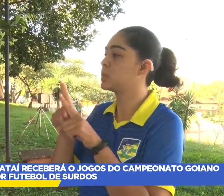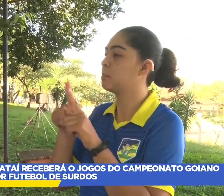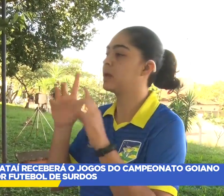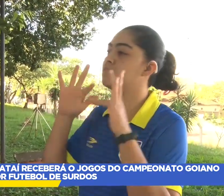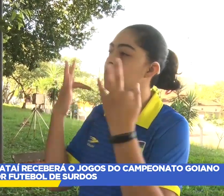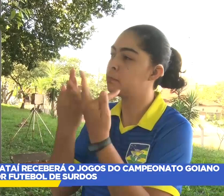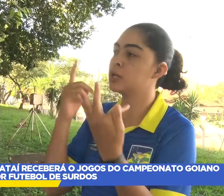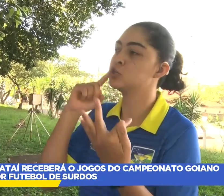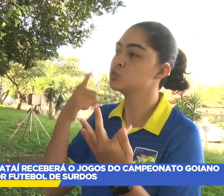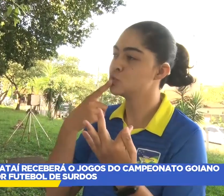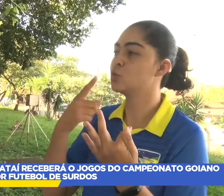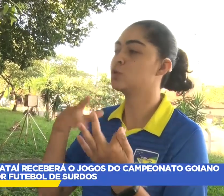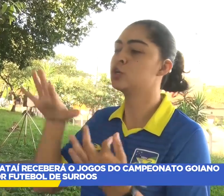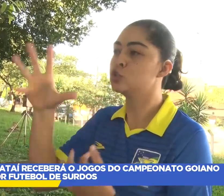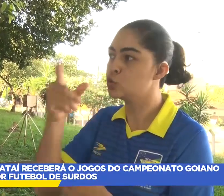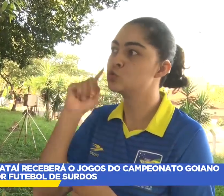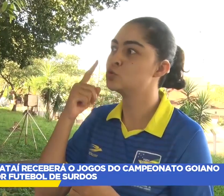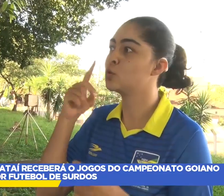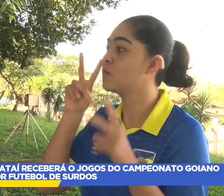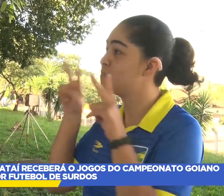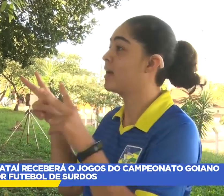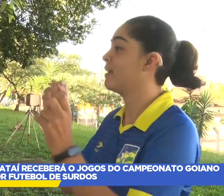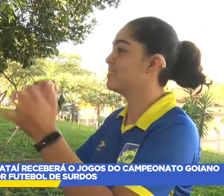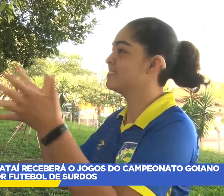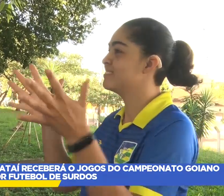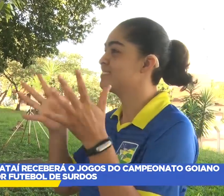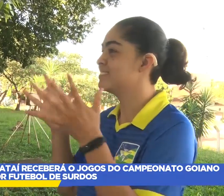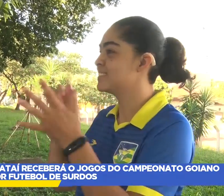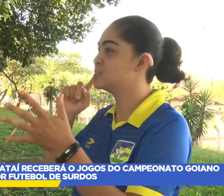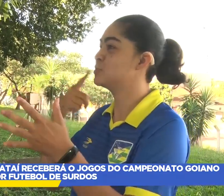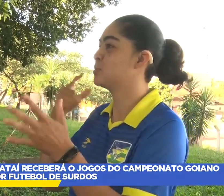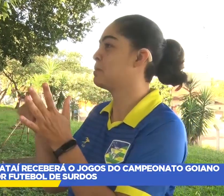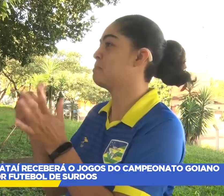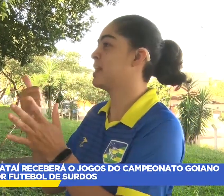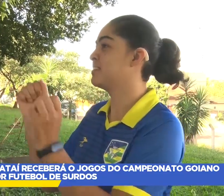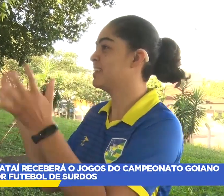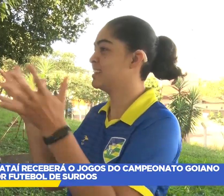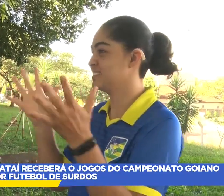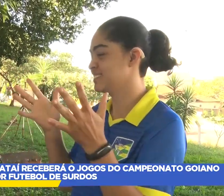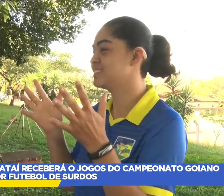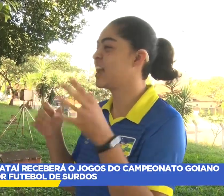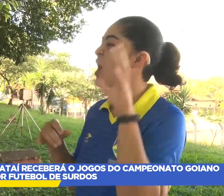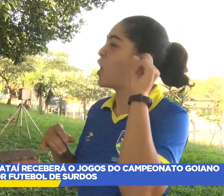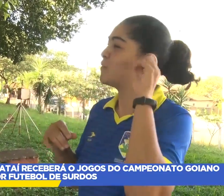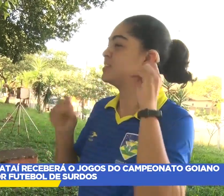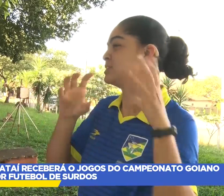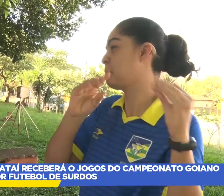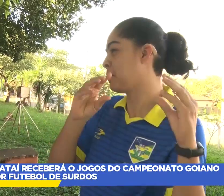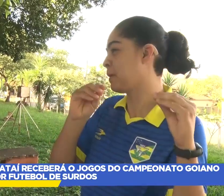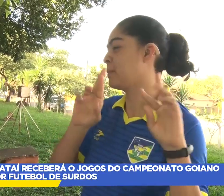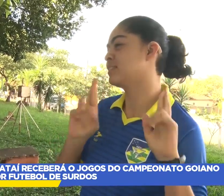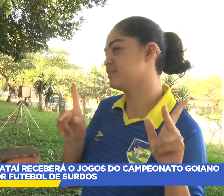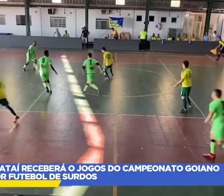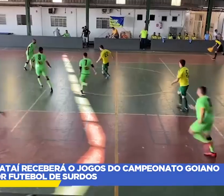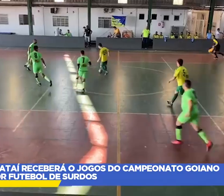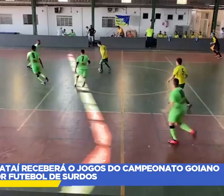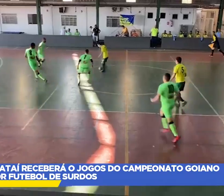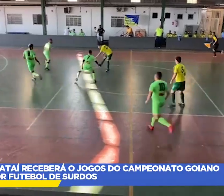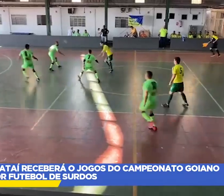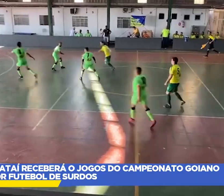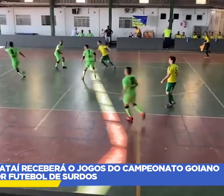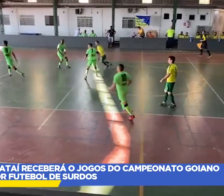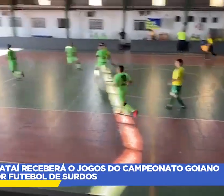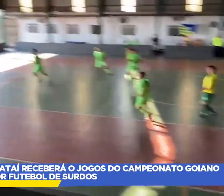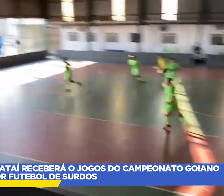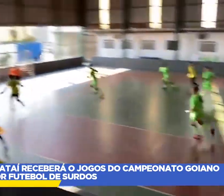Sim, concordo. E também é bom para a família de surdos, para ver os surdos comunicando, porque vai ser uma invasão de